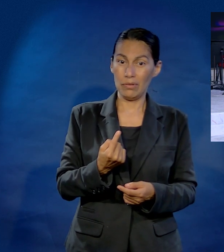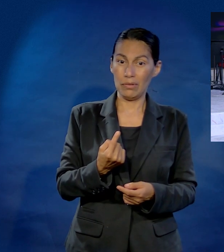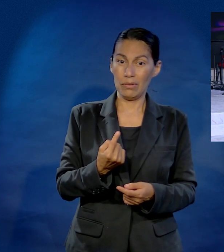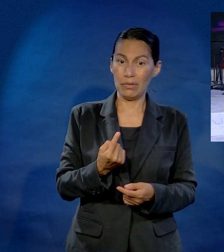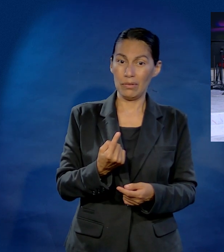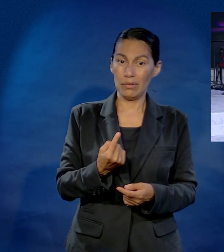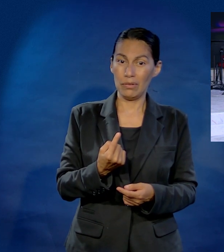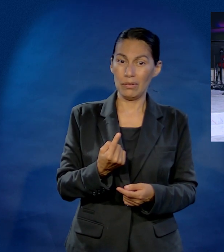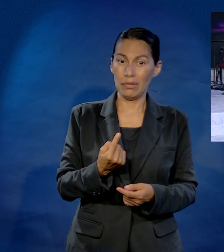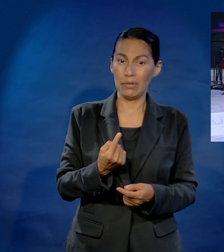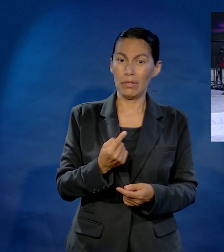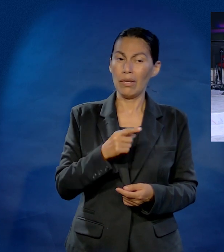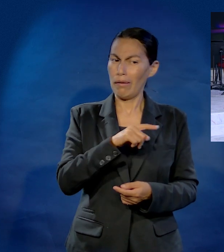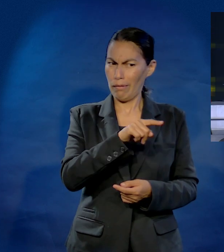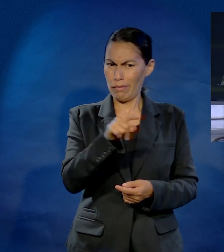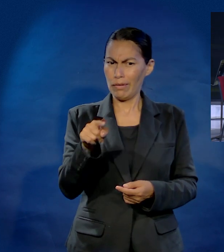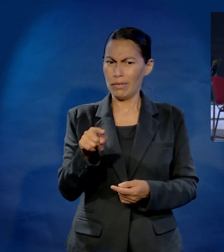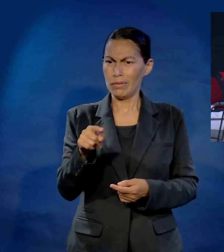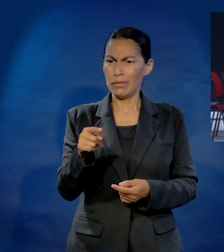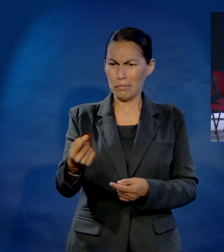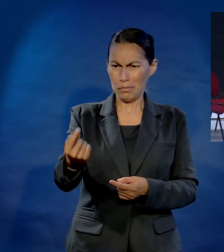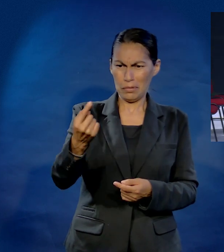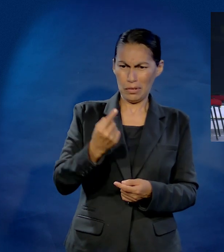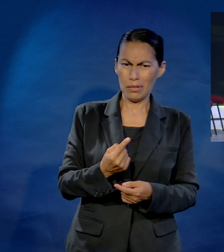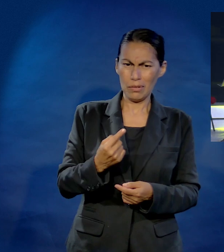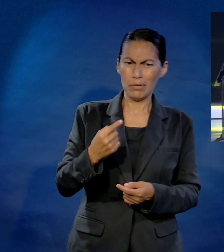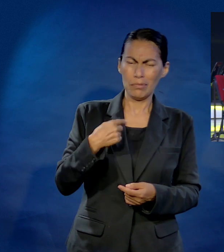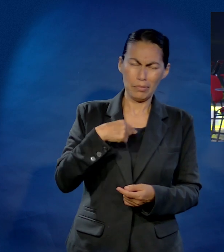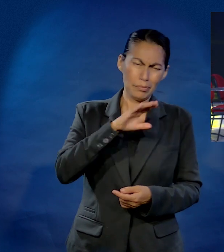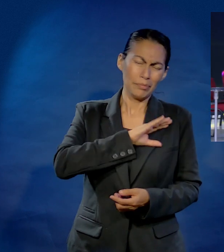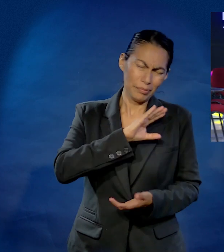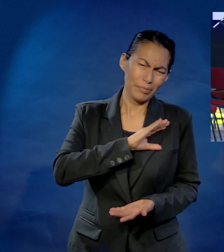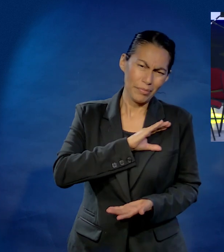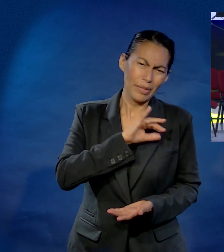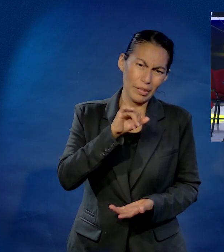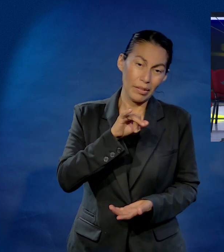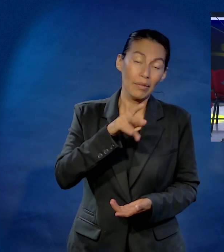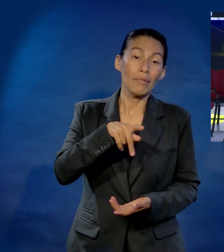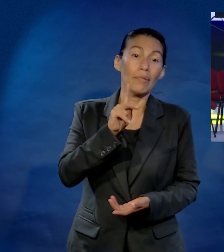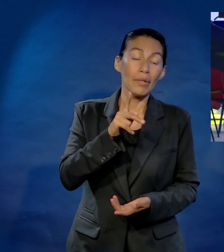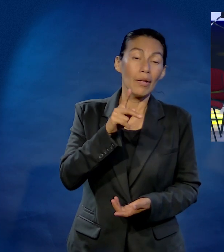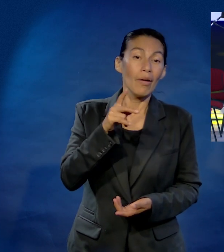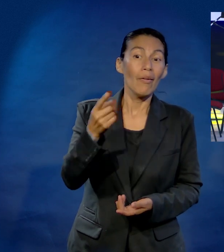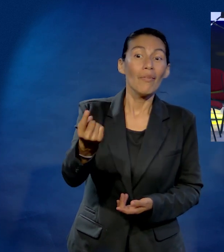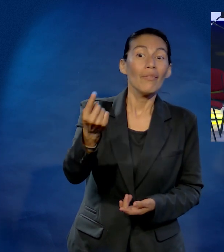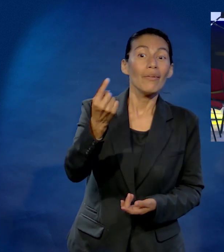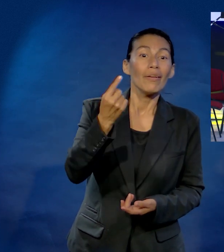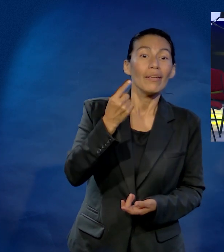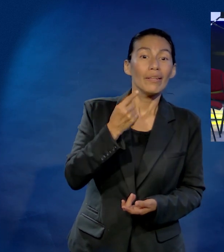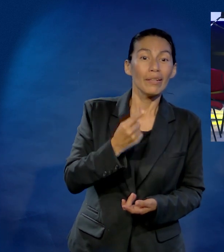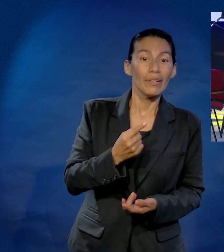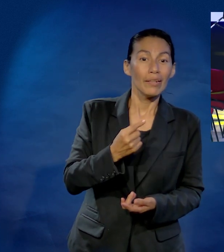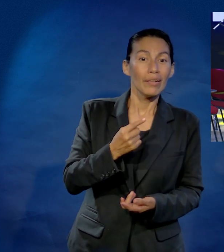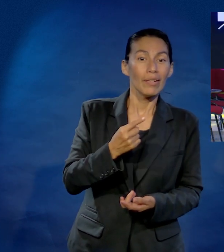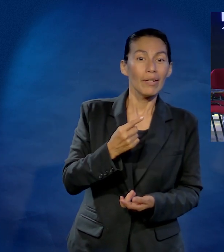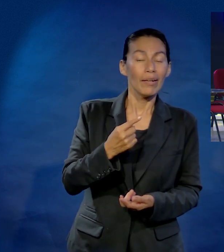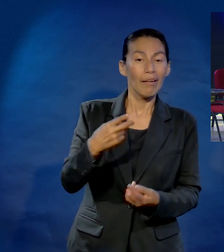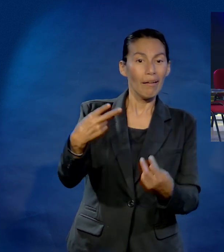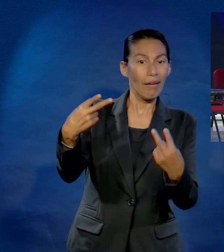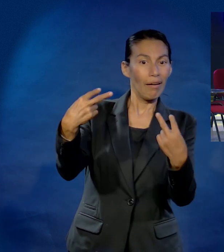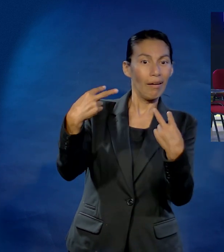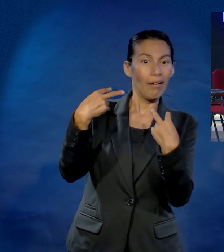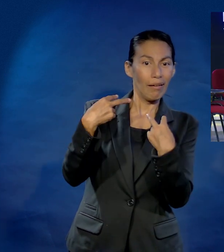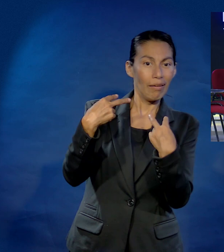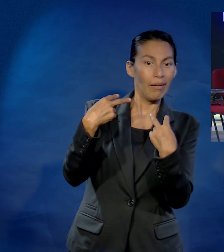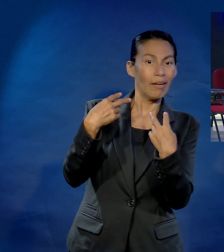triste. El Señor Jesucristo es su esperanza, su vida no se ha acabado. Mamita, échele para adelante. Mire, todo el tiempo las estuve animando.